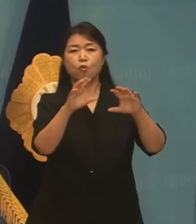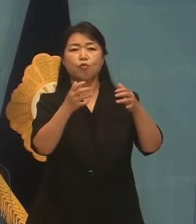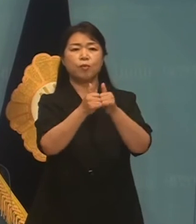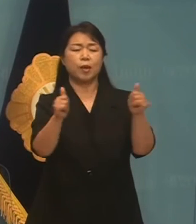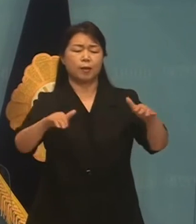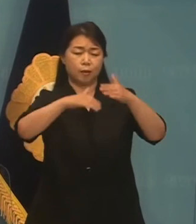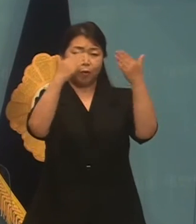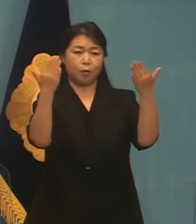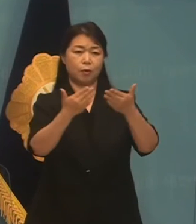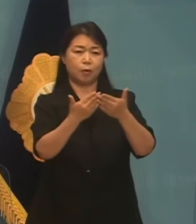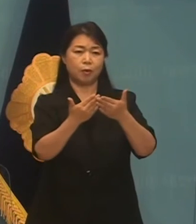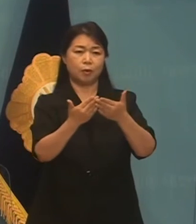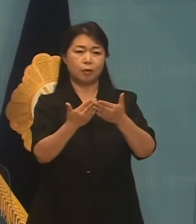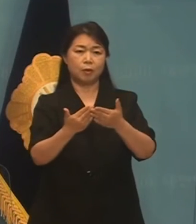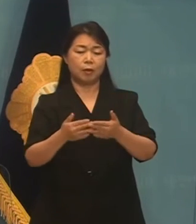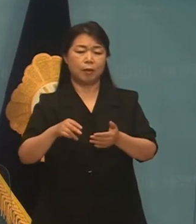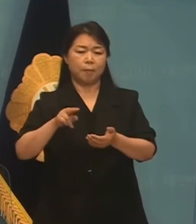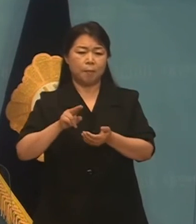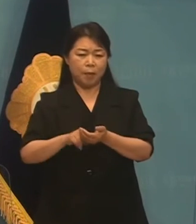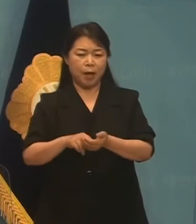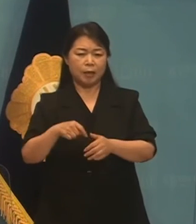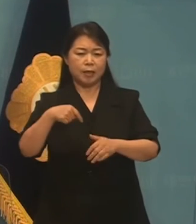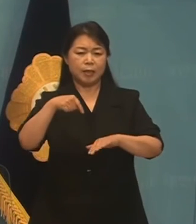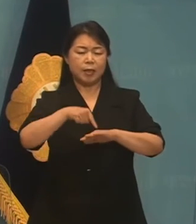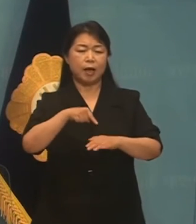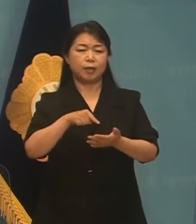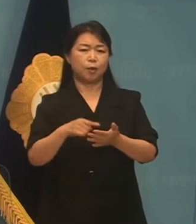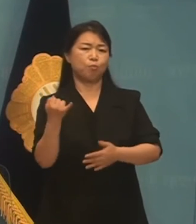모두를 잠재적 양심불량이나